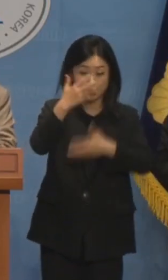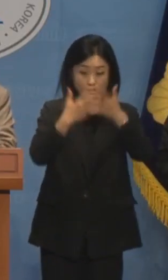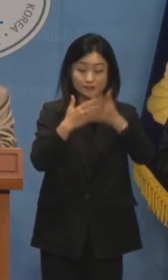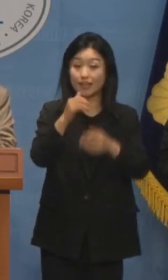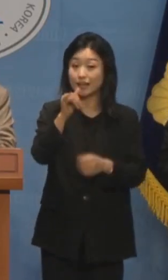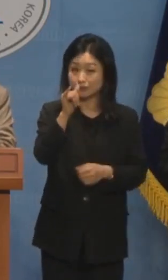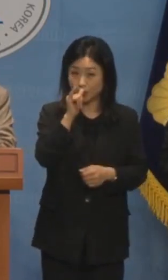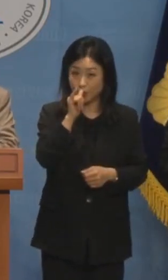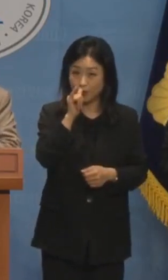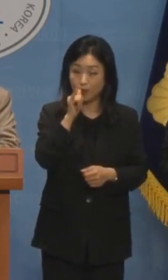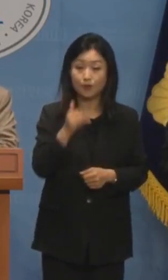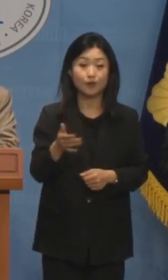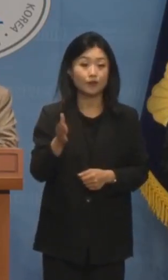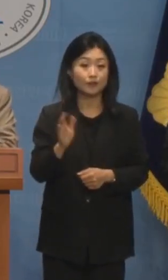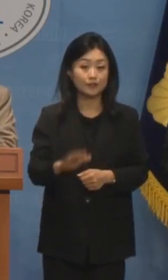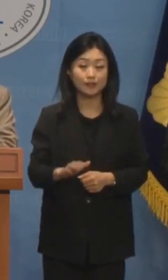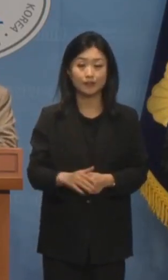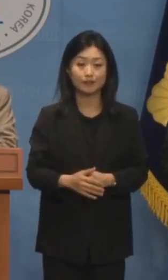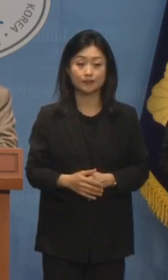있음에도 불구하고